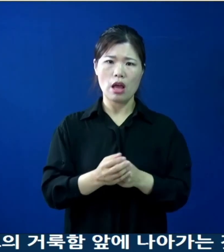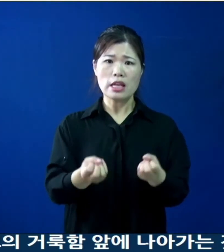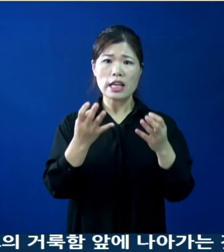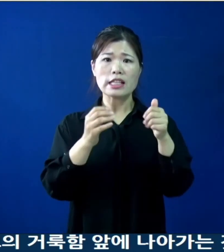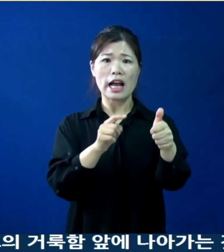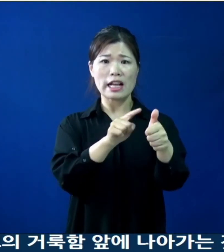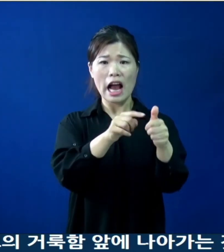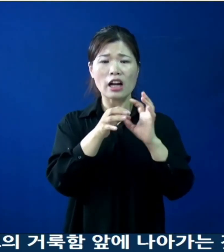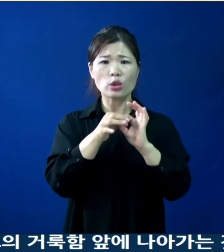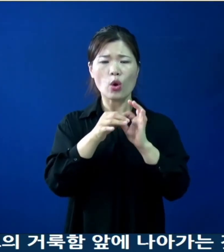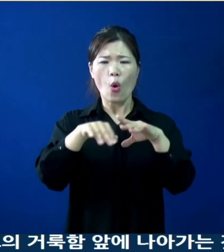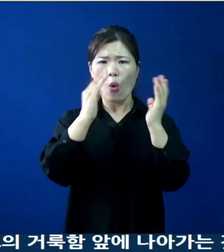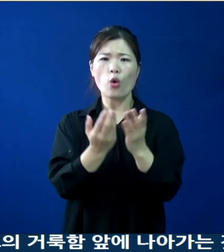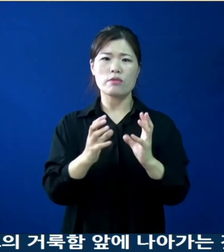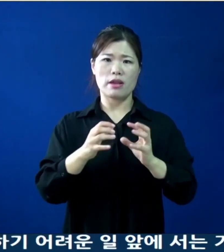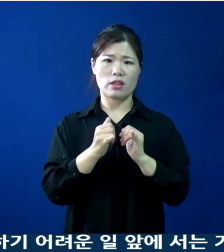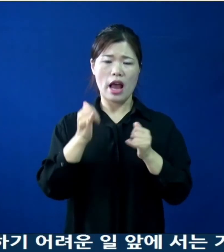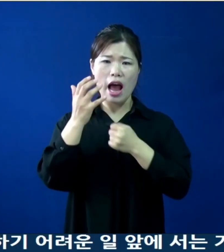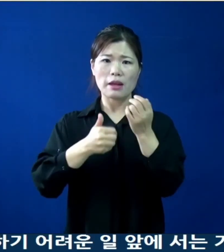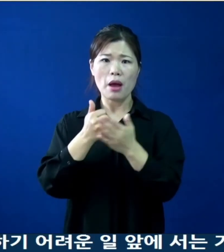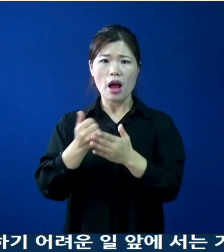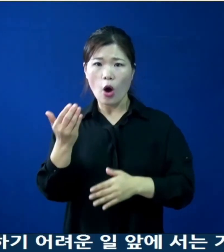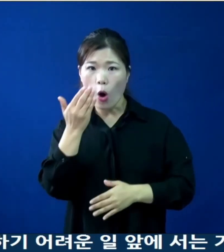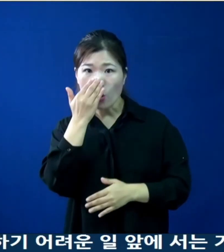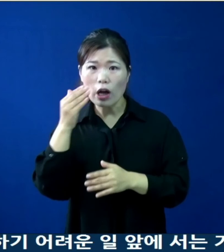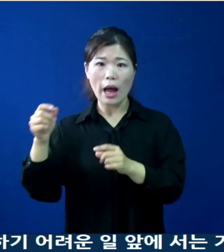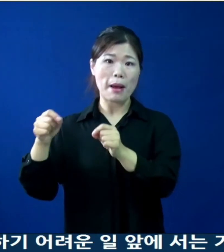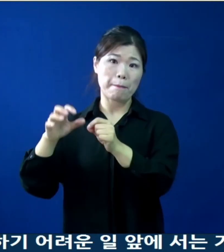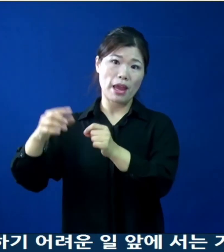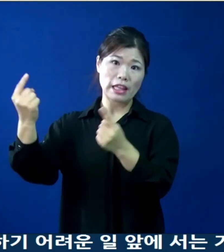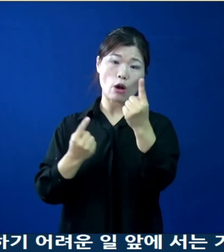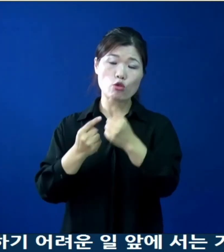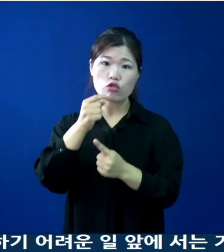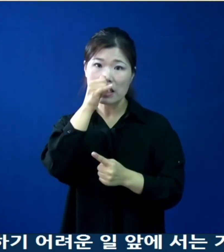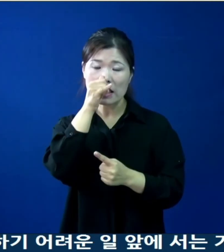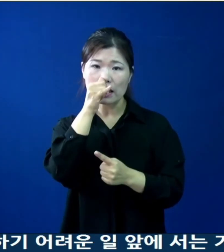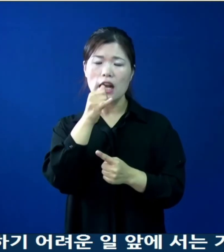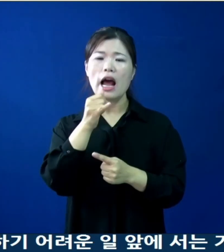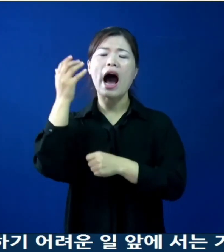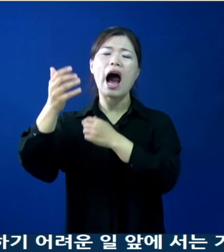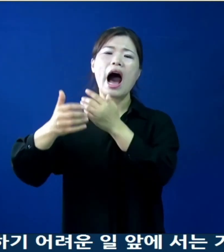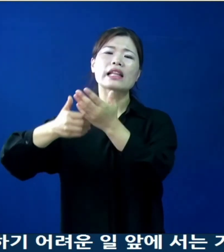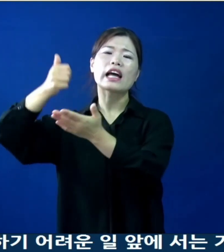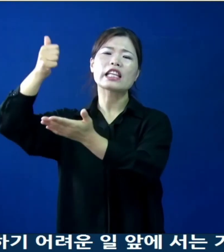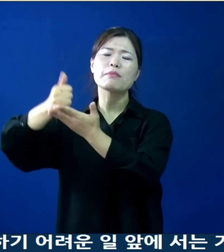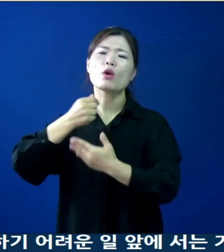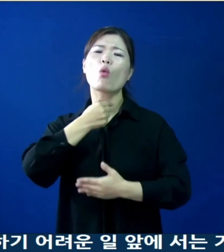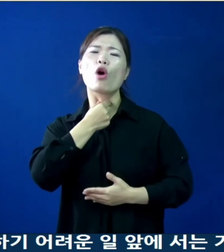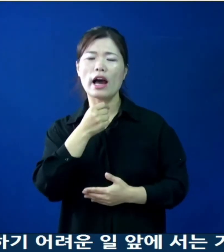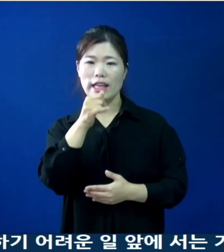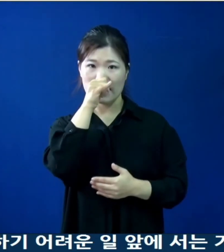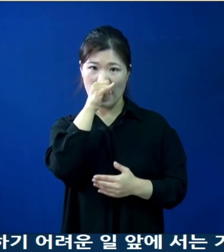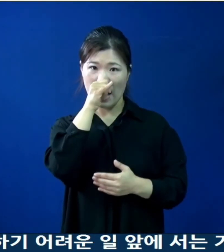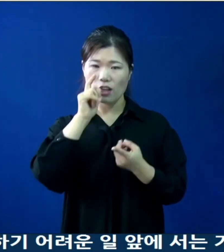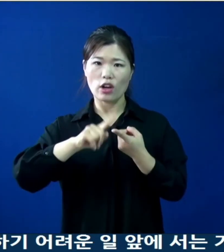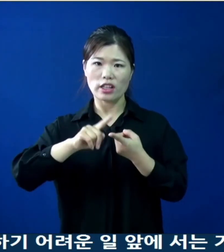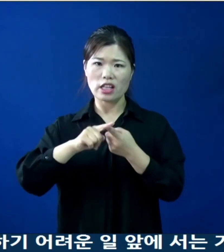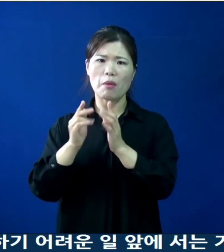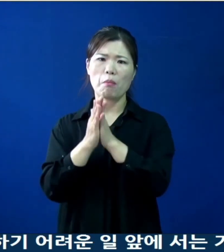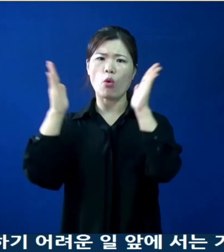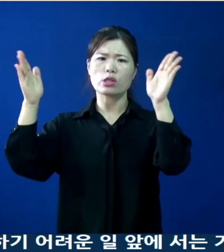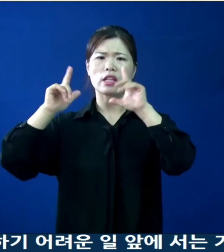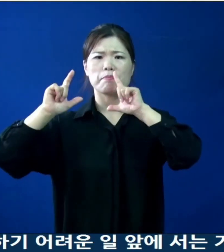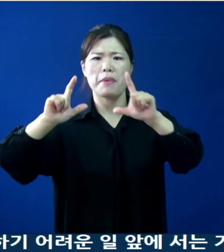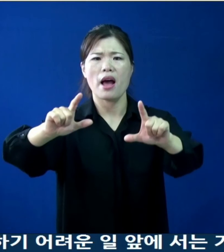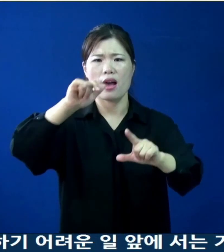백성이 하나님의 영광 곧 거룩함에 나올 수 있기를 원하는 것이 하나님의 뜻이다. 이렇게 선포하고